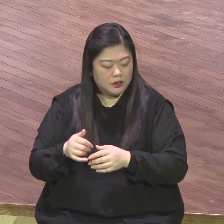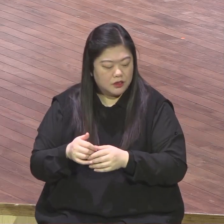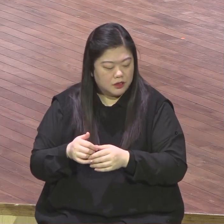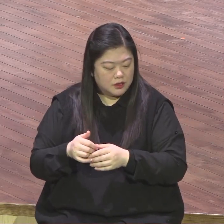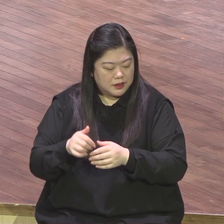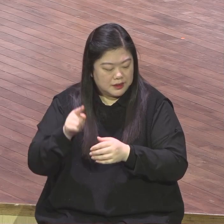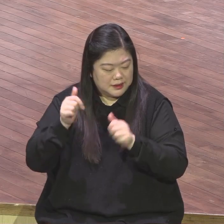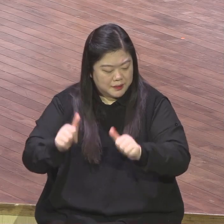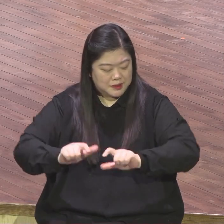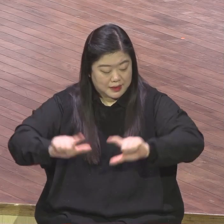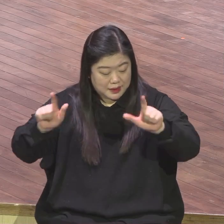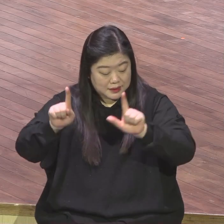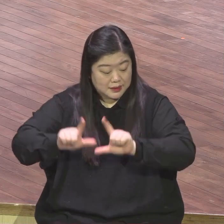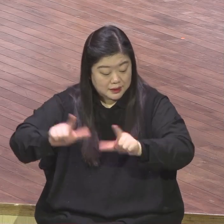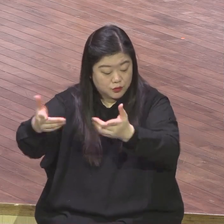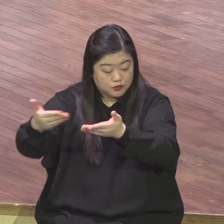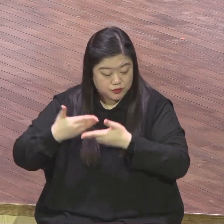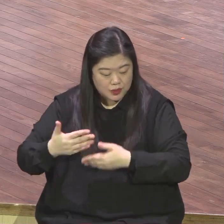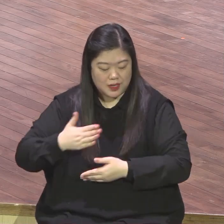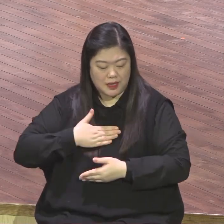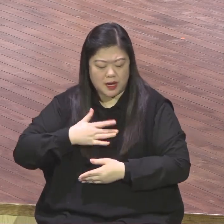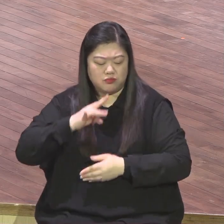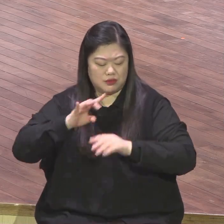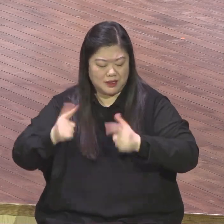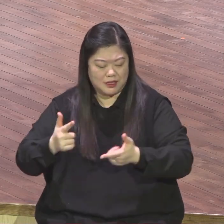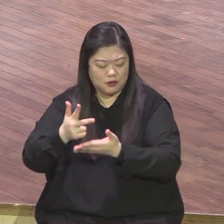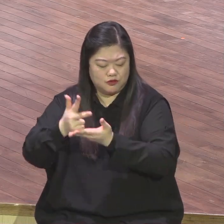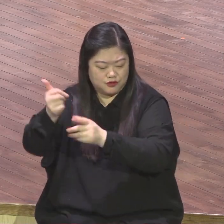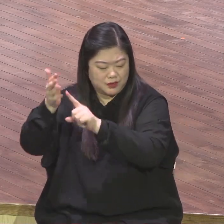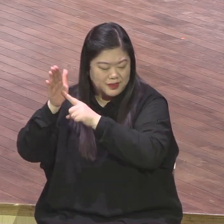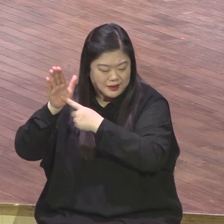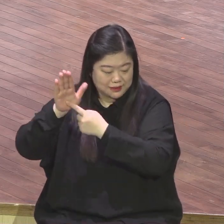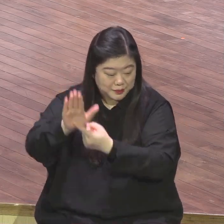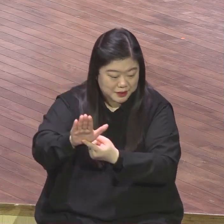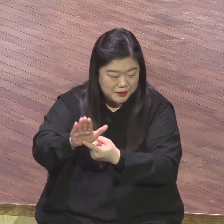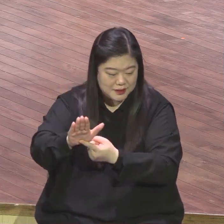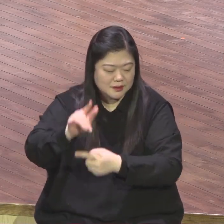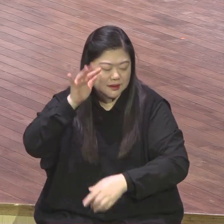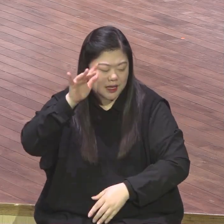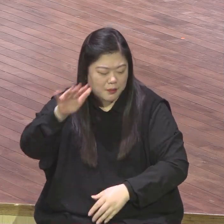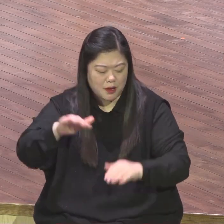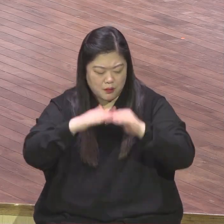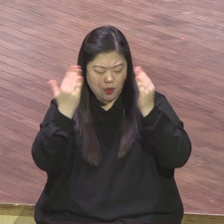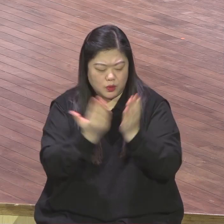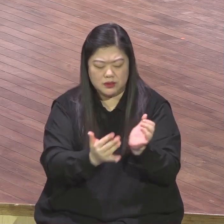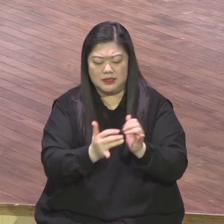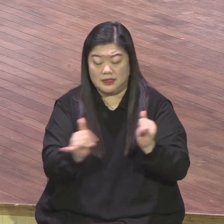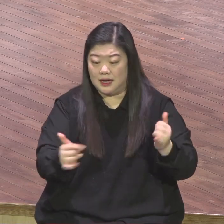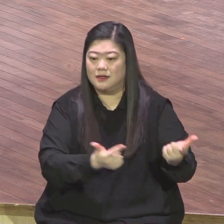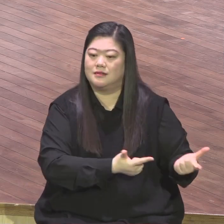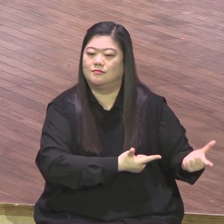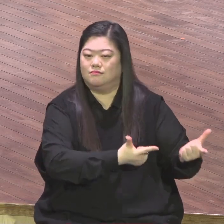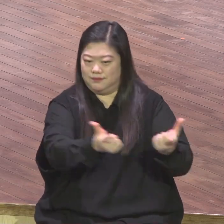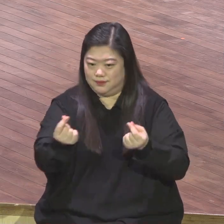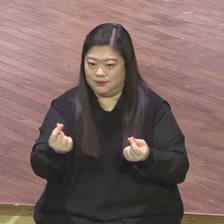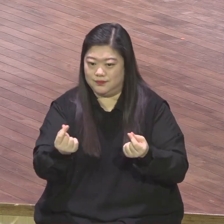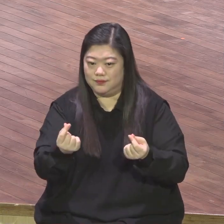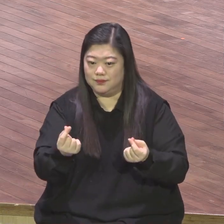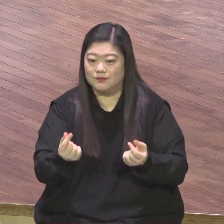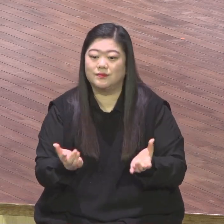재판장이 그날에 내게 주실 것이며 내게만 아니라 주의 나타나심을 사모하는 모든 자에게도니라.